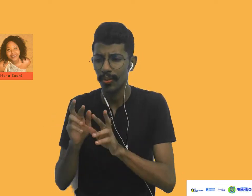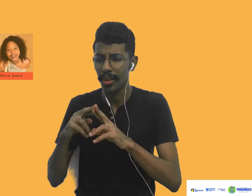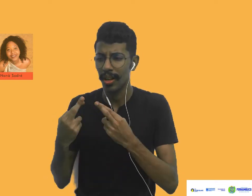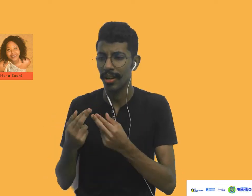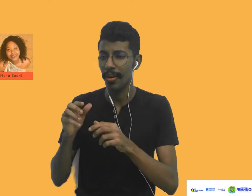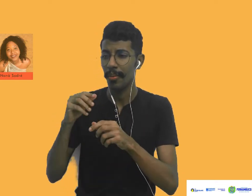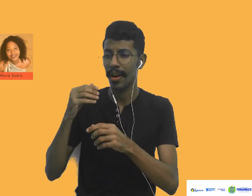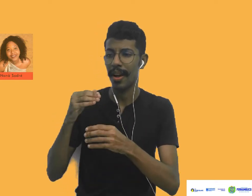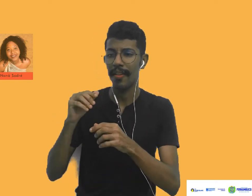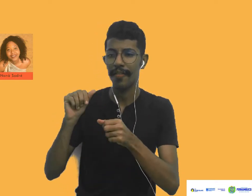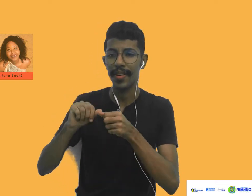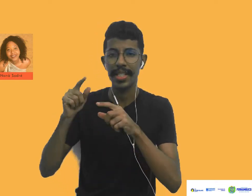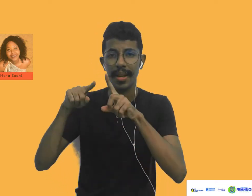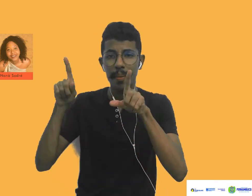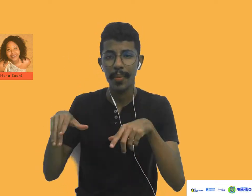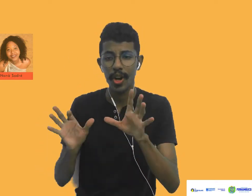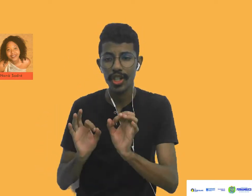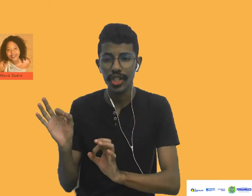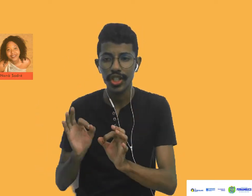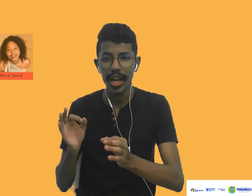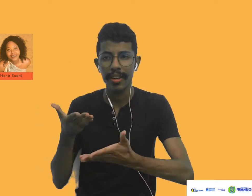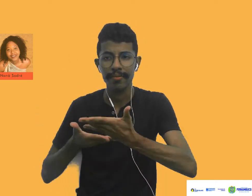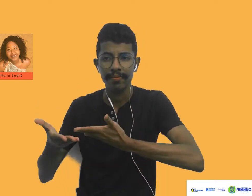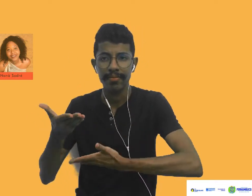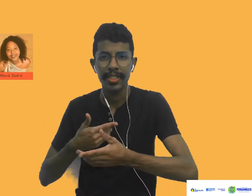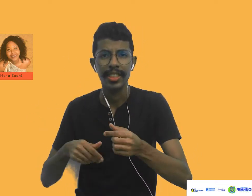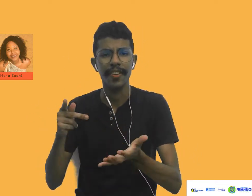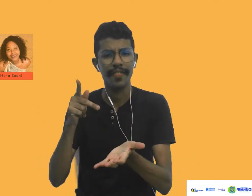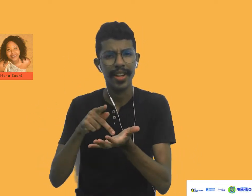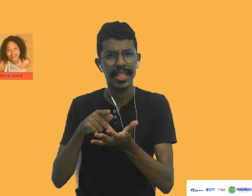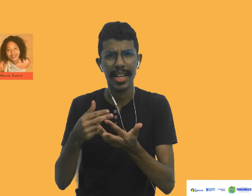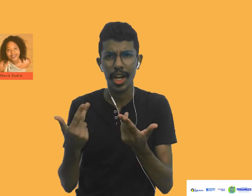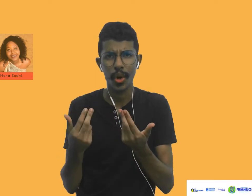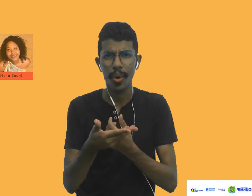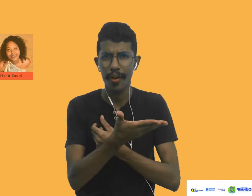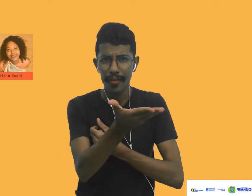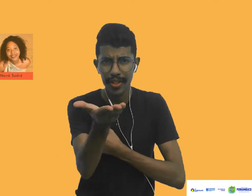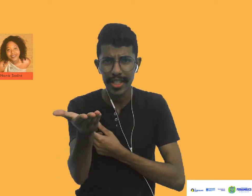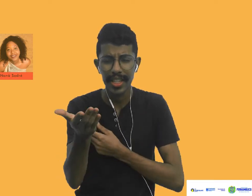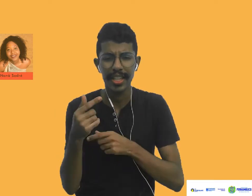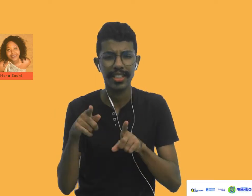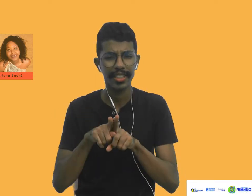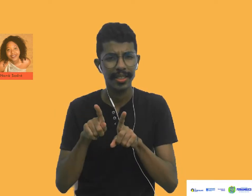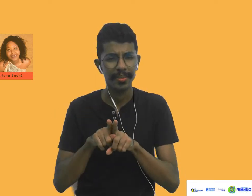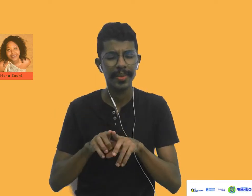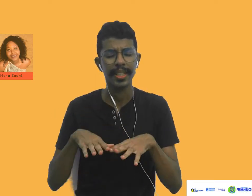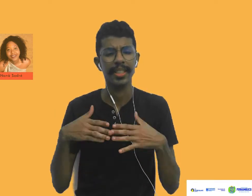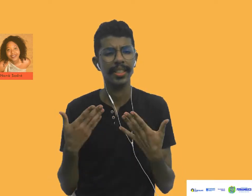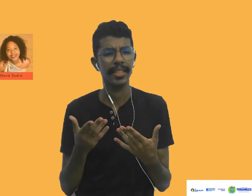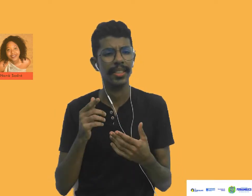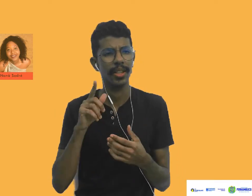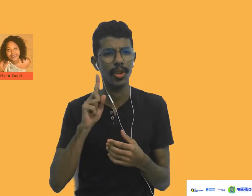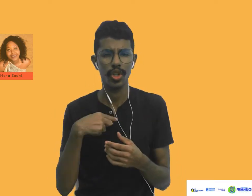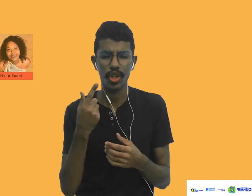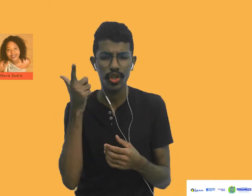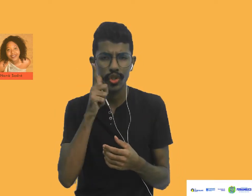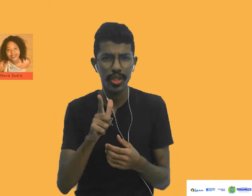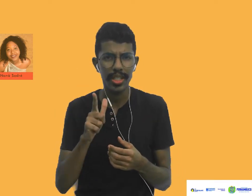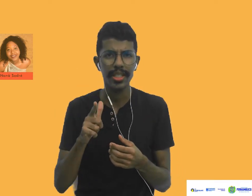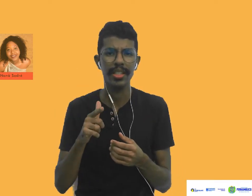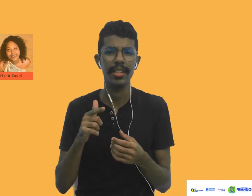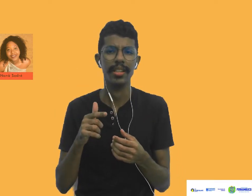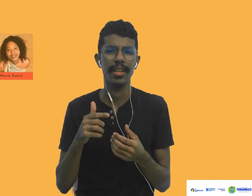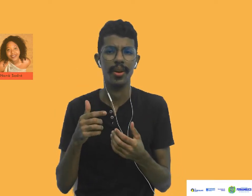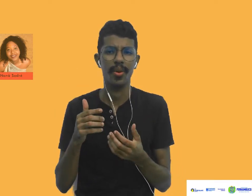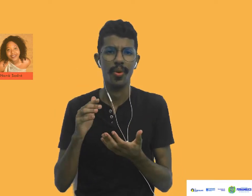vocês também mandaram, estão aqui realizando esse projeto, nós também mandamos, conseguimos ser contemplados em alguns, né?